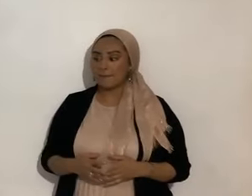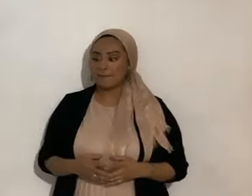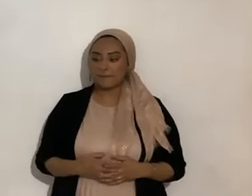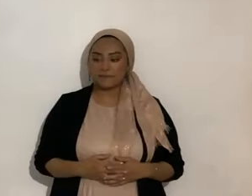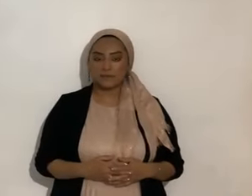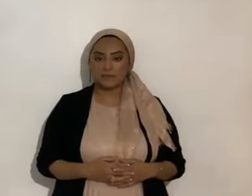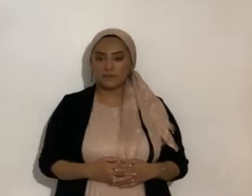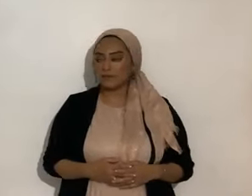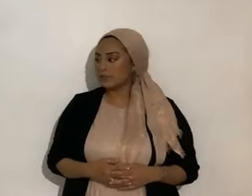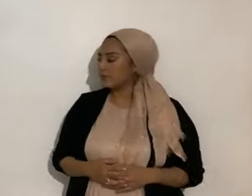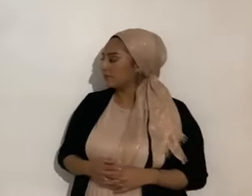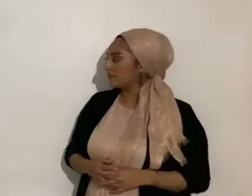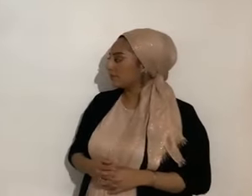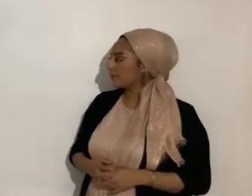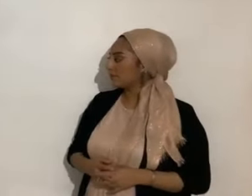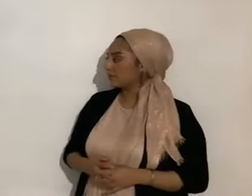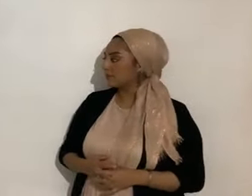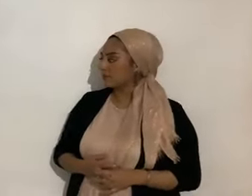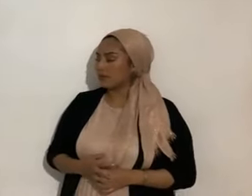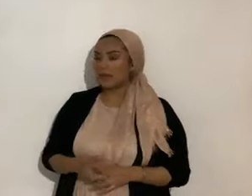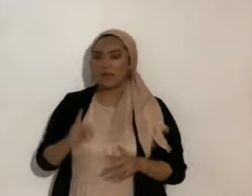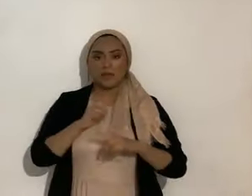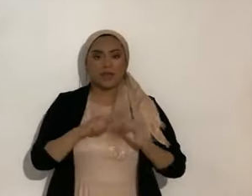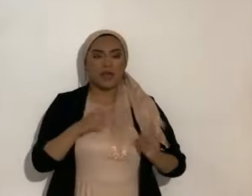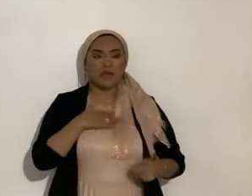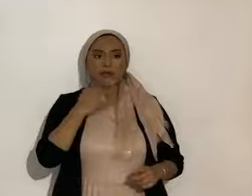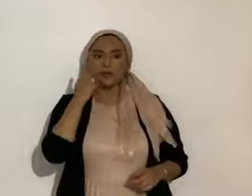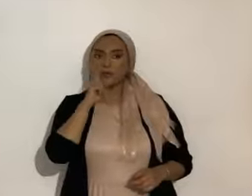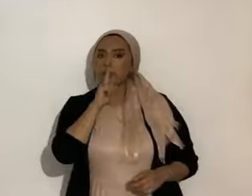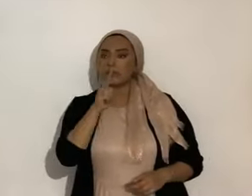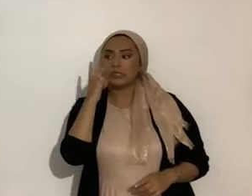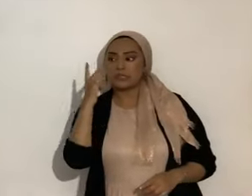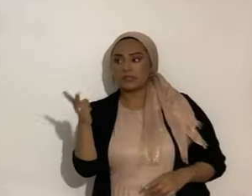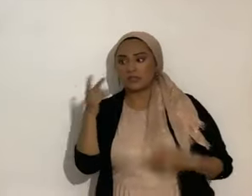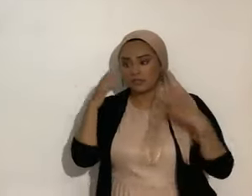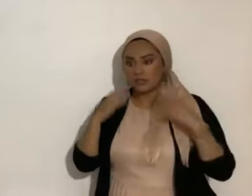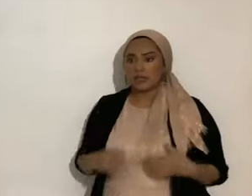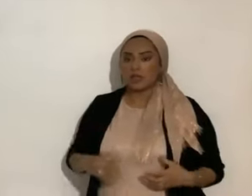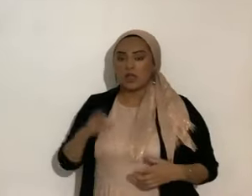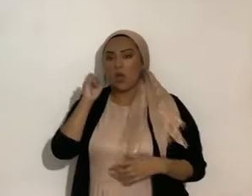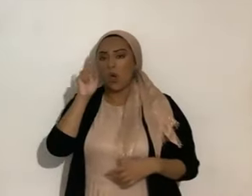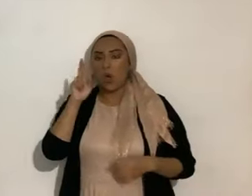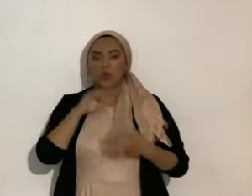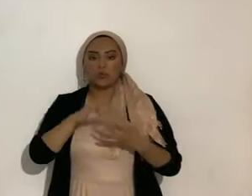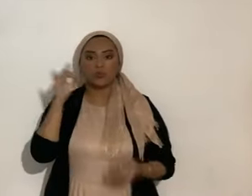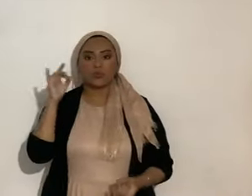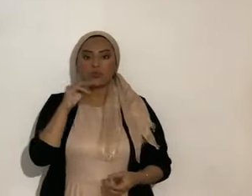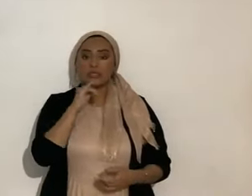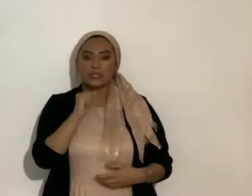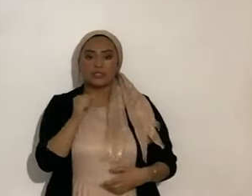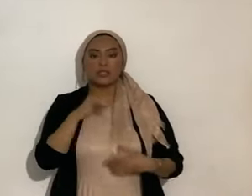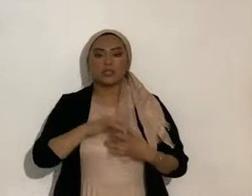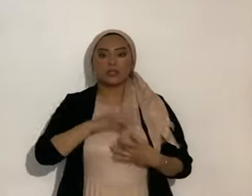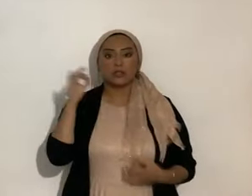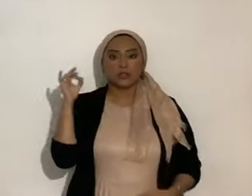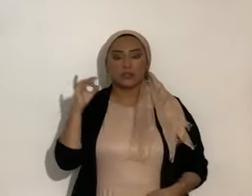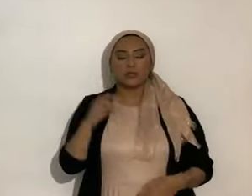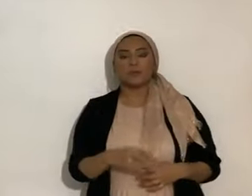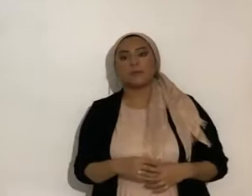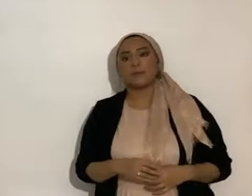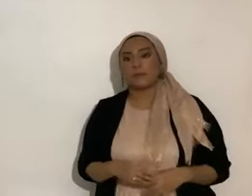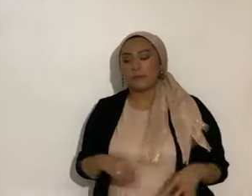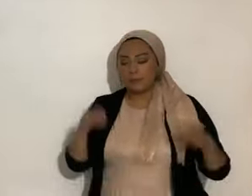sí, está muy bien ahí. Pero ¿realmente estoy viendo con los ojos físicos o más bien es el alma? Es el alma, hermanos. Y